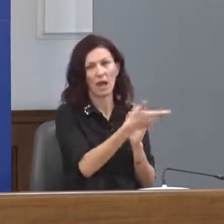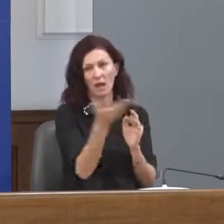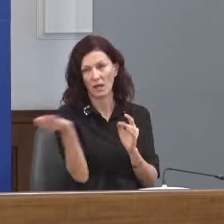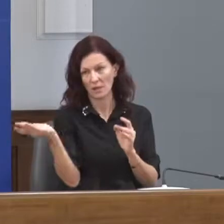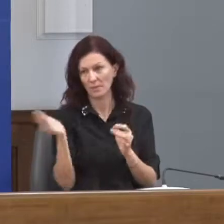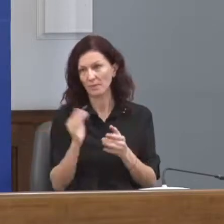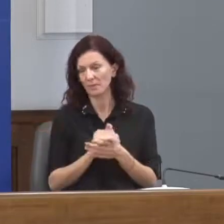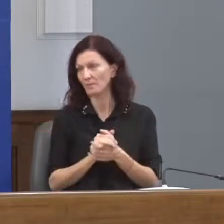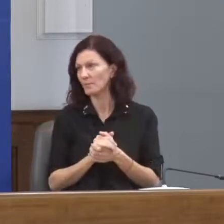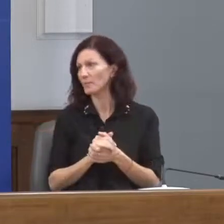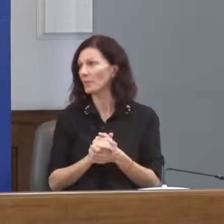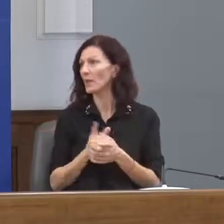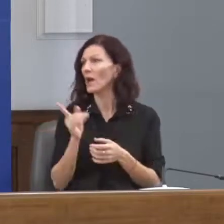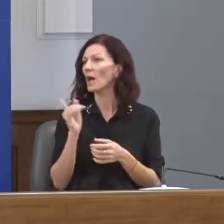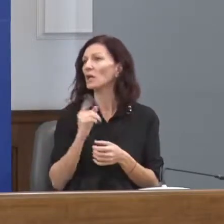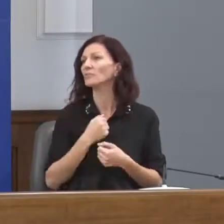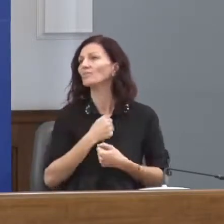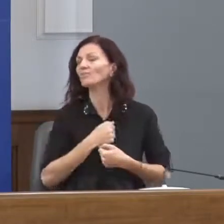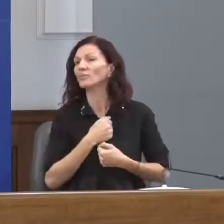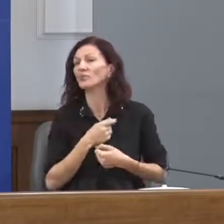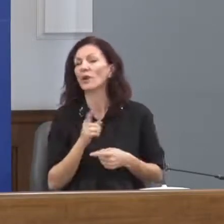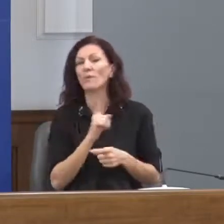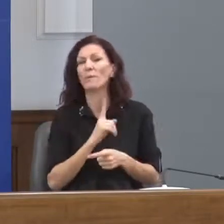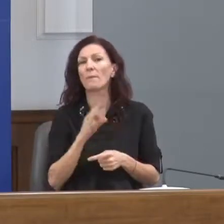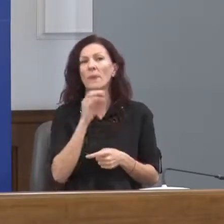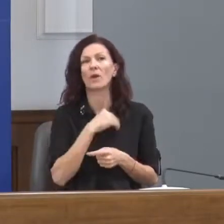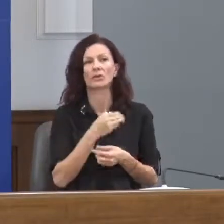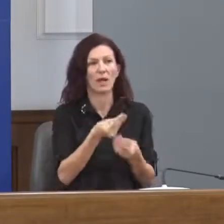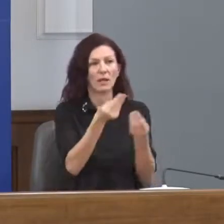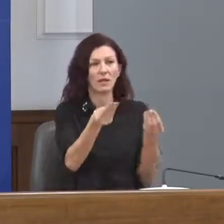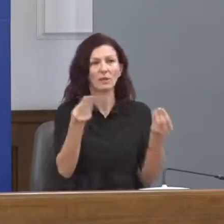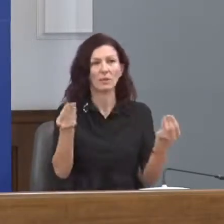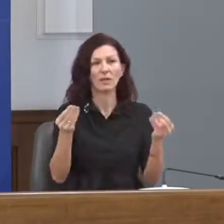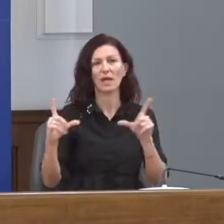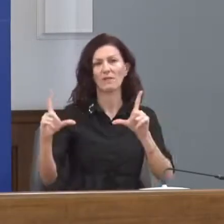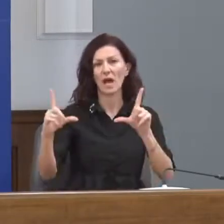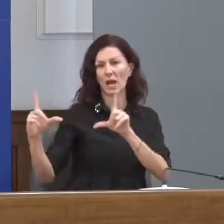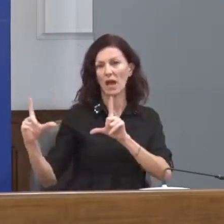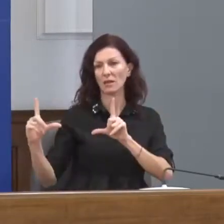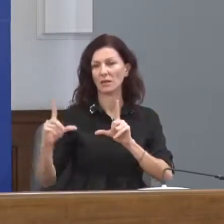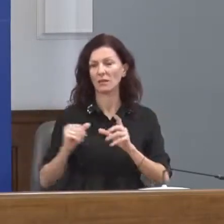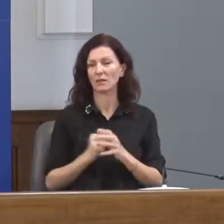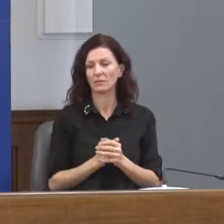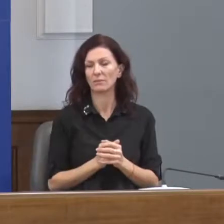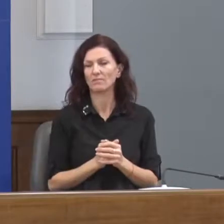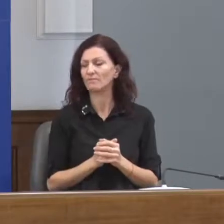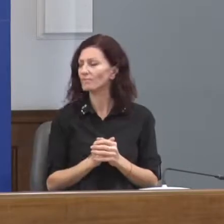се. Съжалявам, че не можахме да ви ги представим на екран сега.